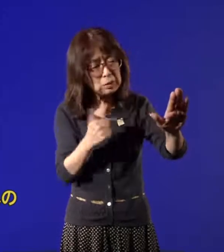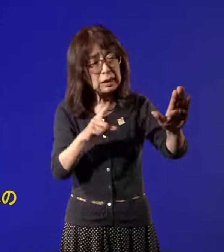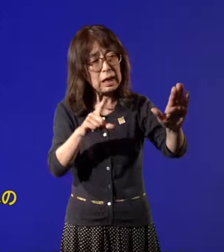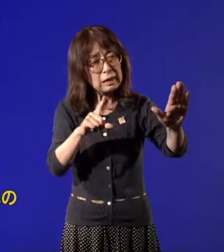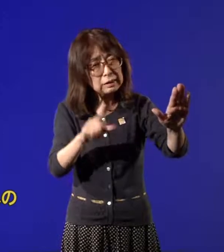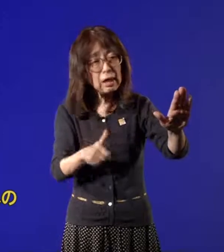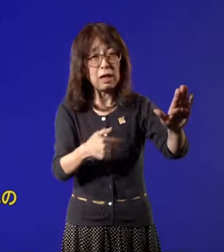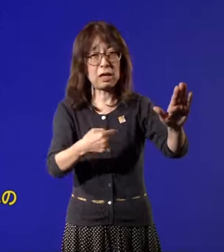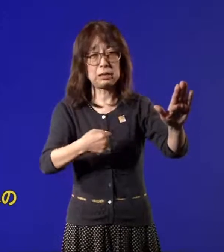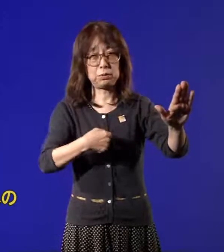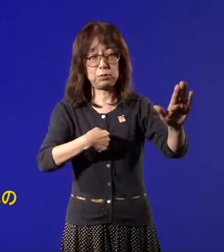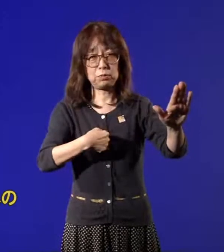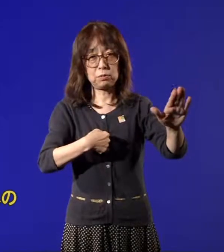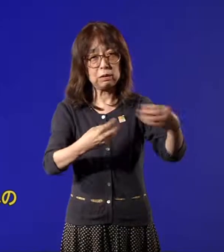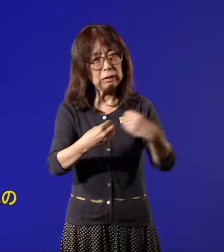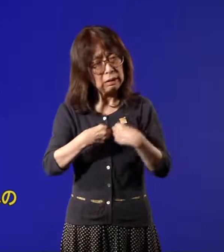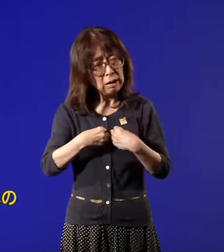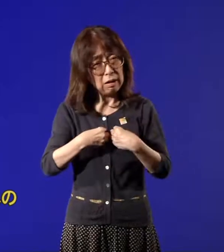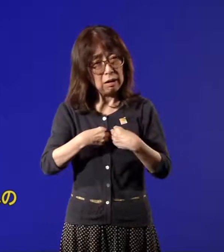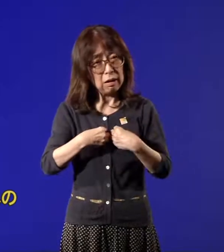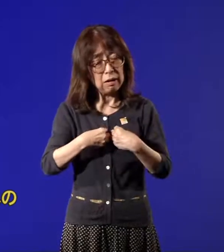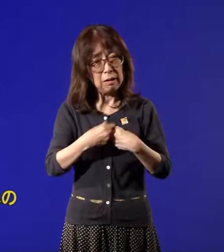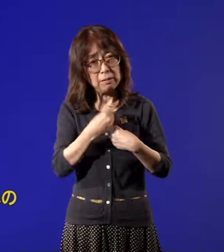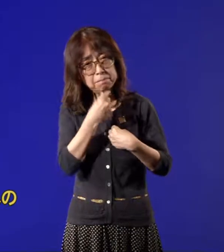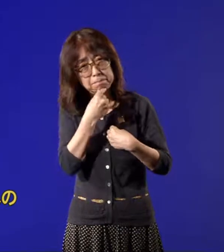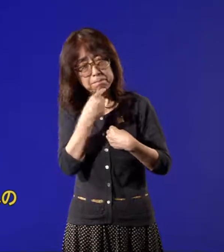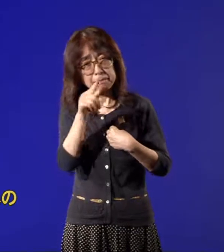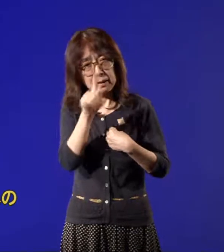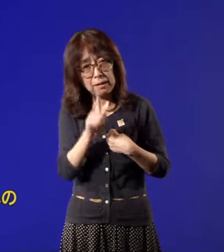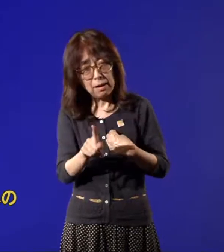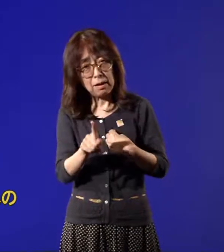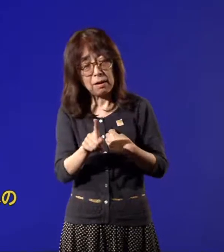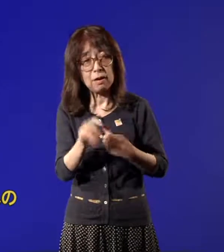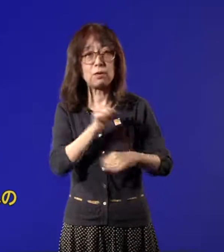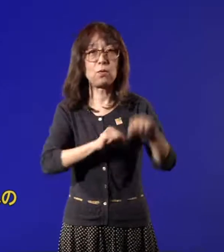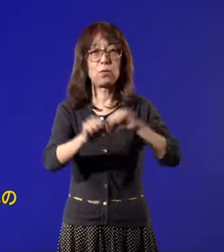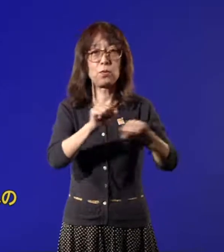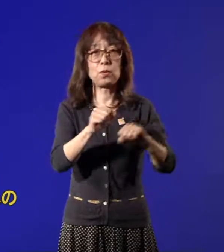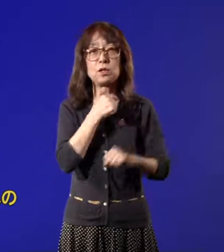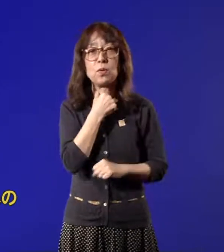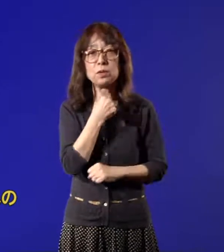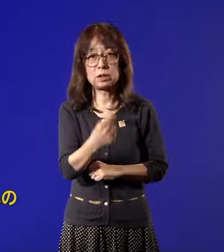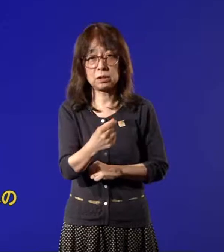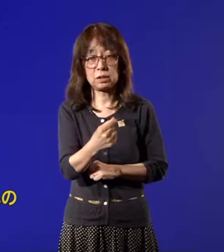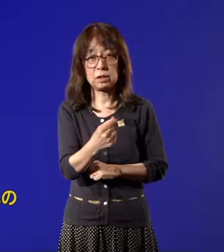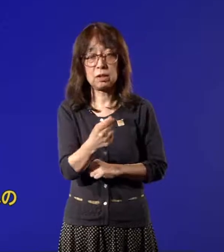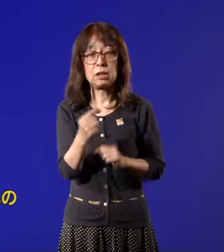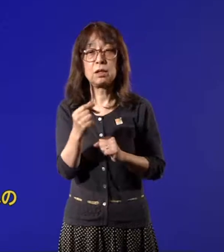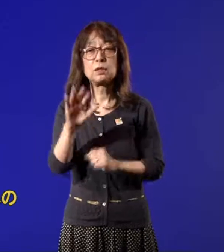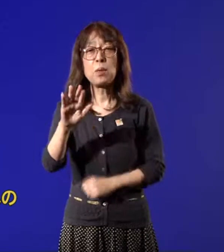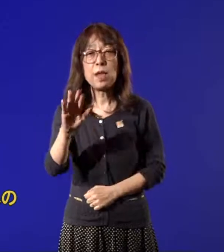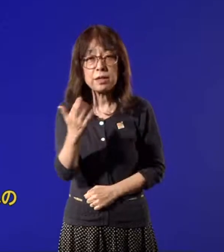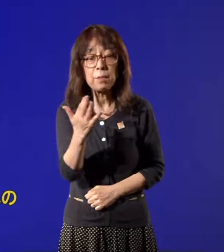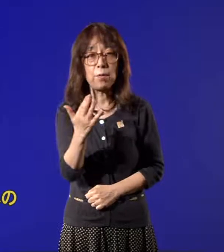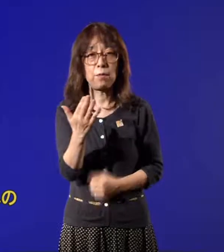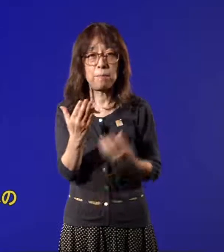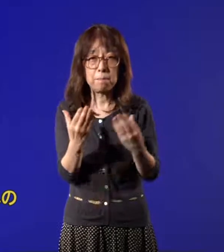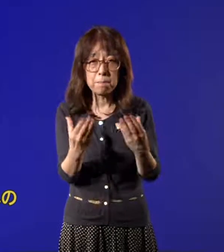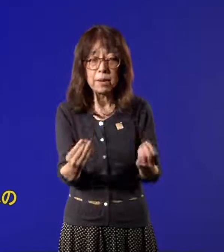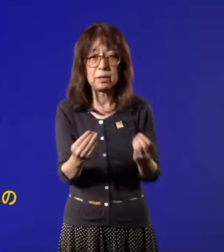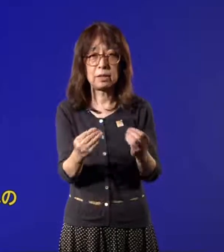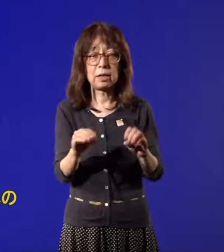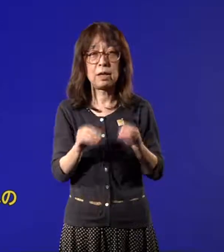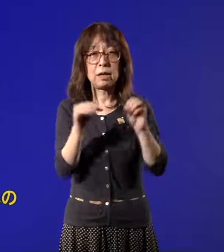れないということで注意をしていただく、行動を取っていただきたいということと、それでもやはり、感染を防げ